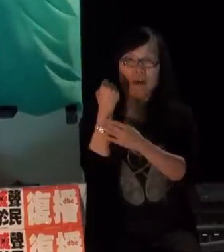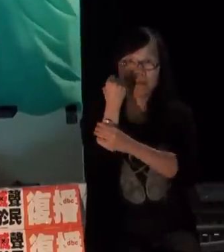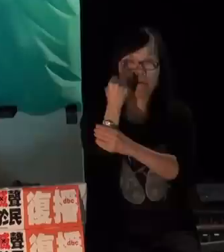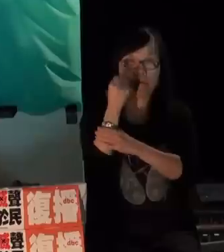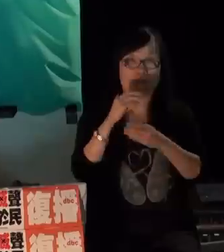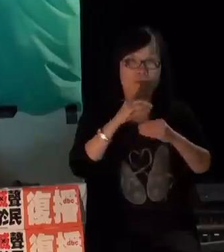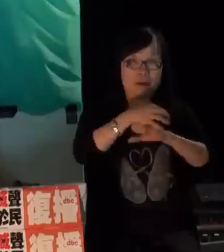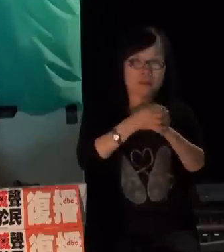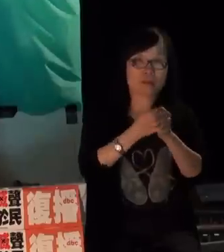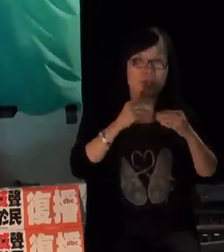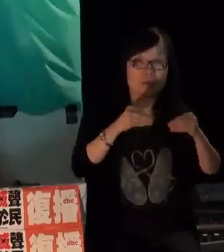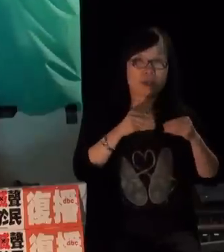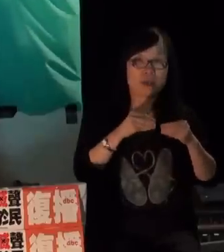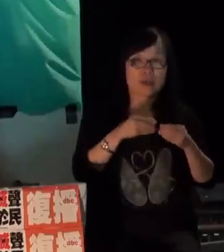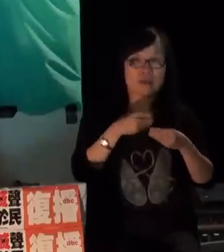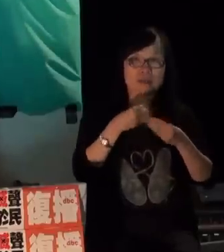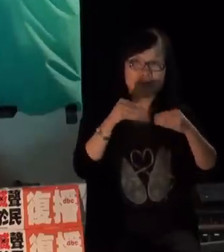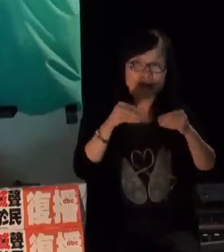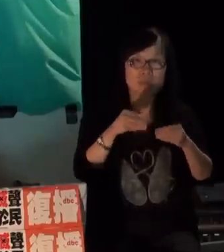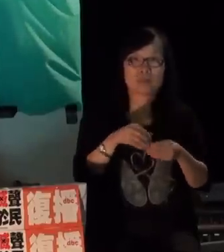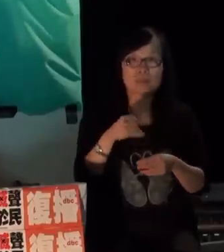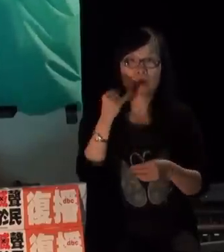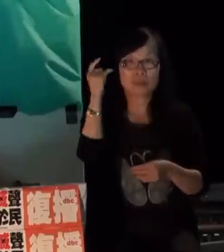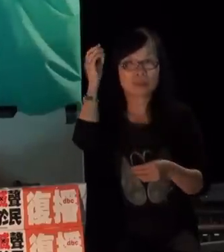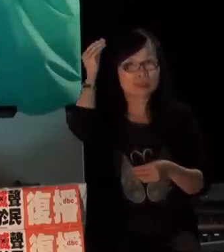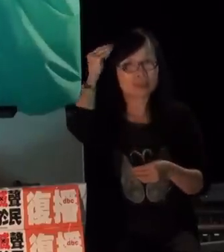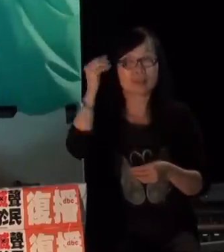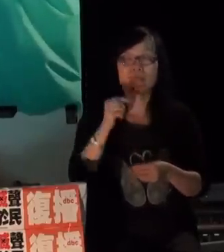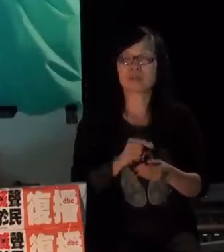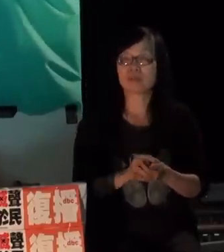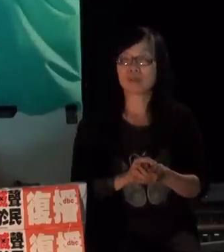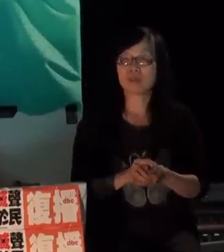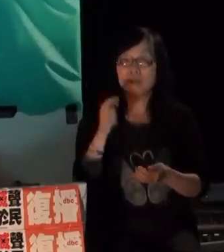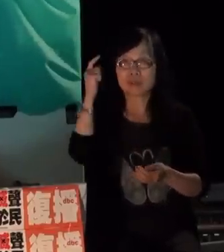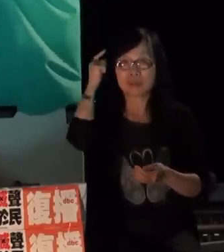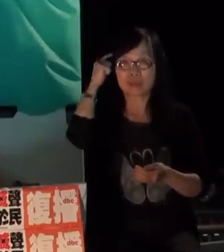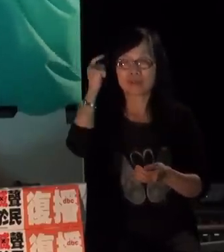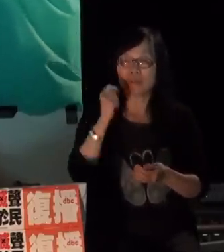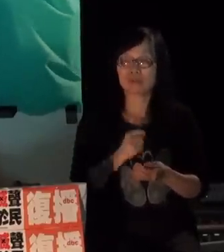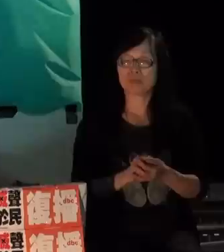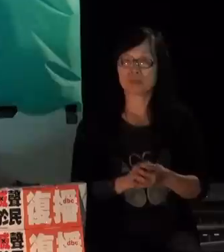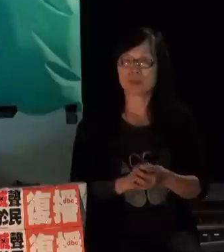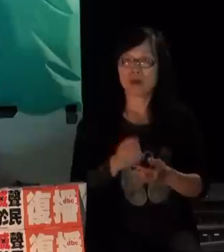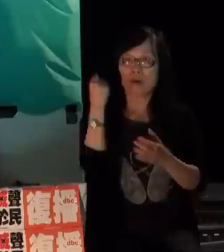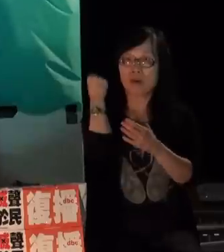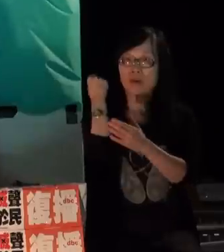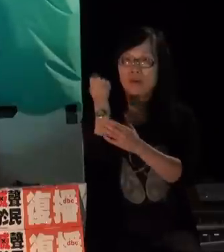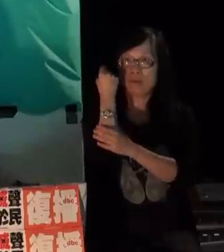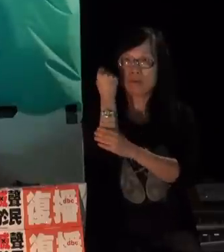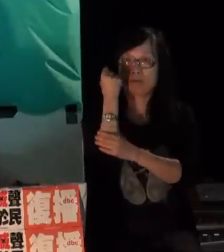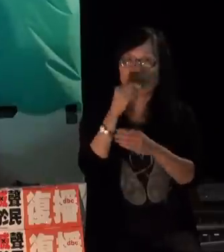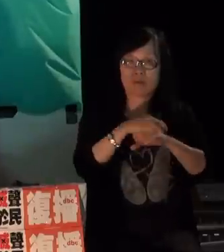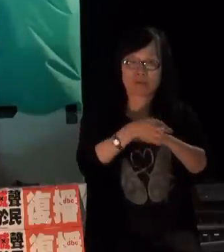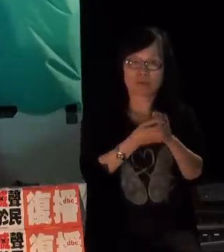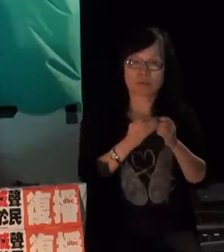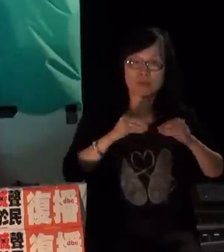就是反對灌輸洗腦嘛。而家呢個問題咧就調轉嘅啫，即係佢反呢個國教咧就